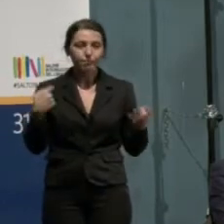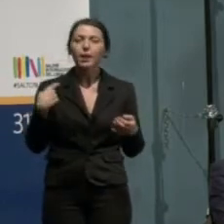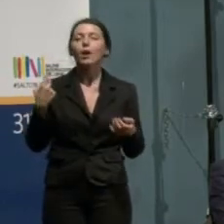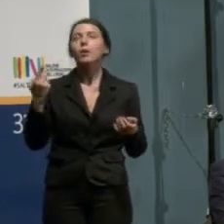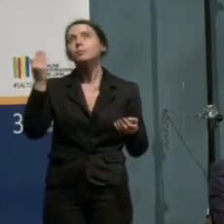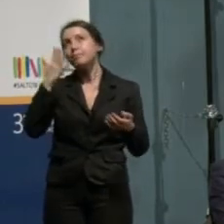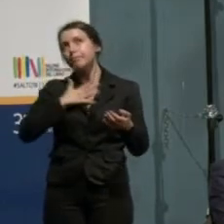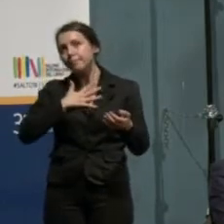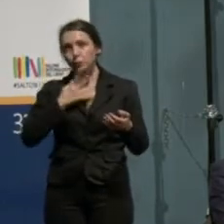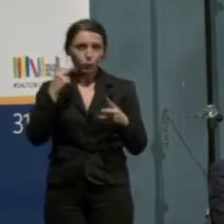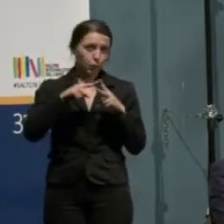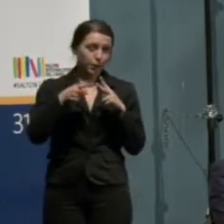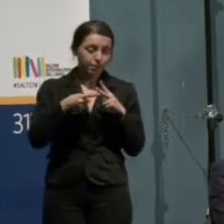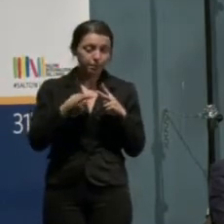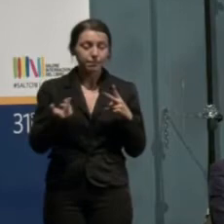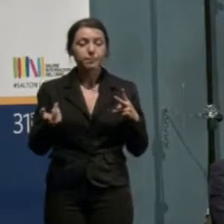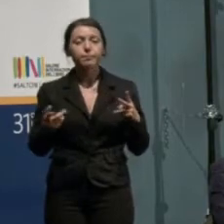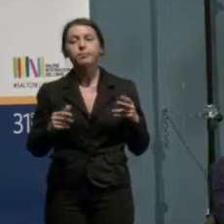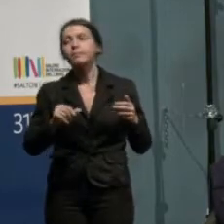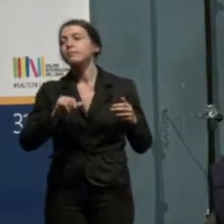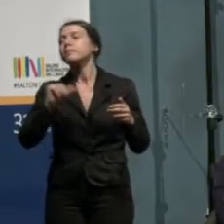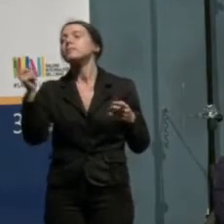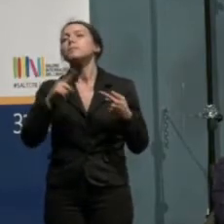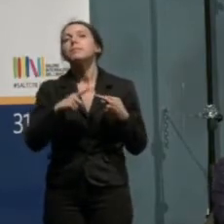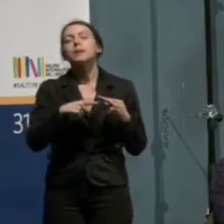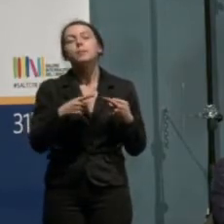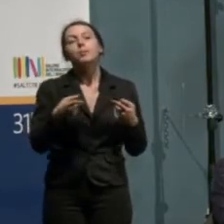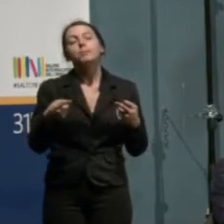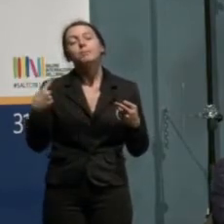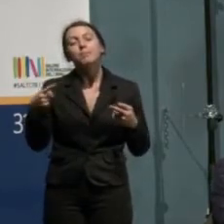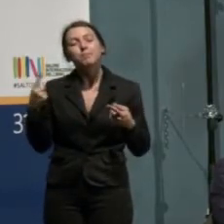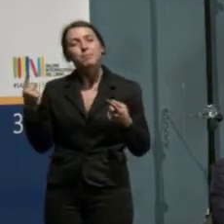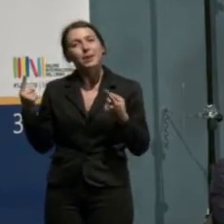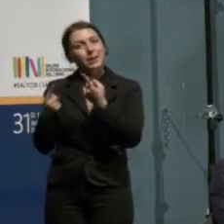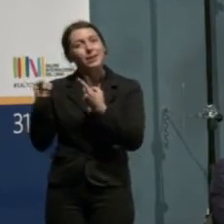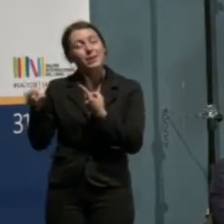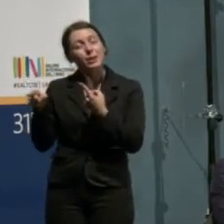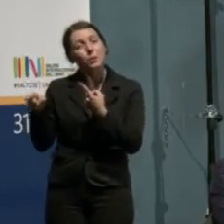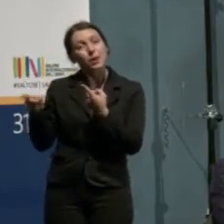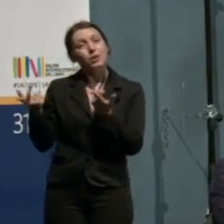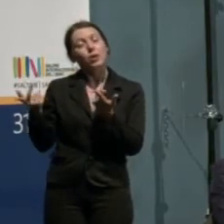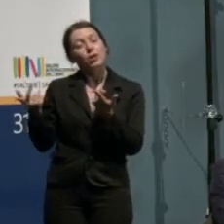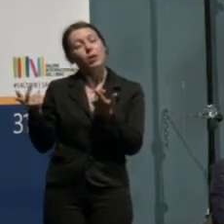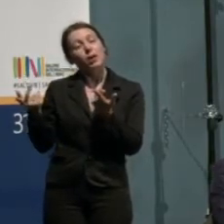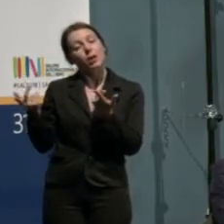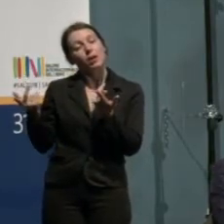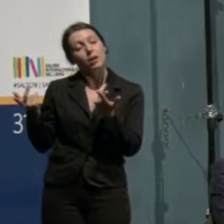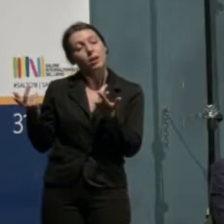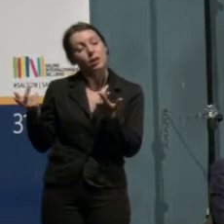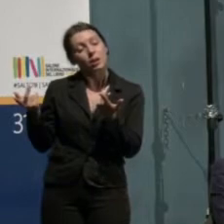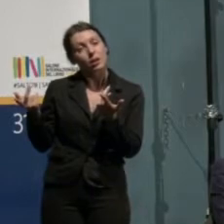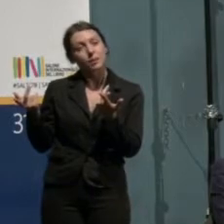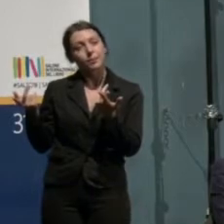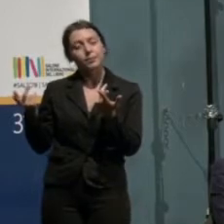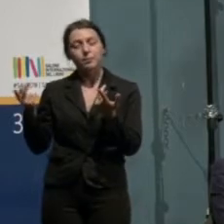cose penso che sia un per noi un caso particolare di studio quello che è successo sulla